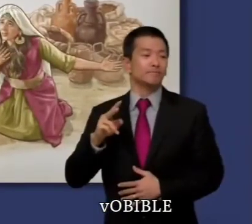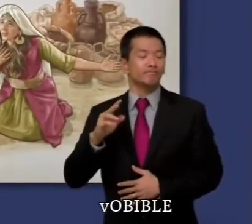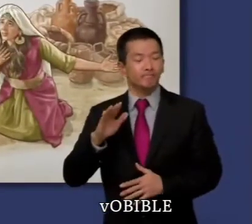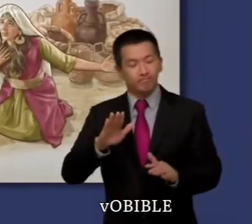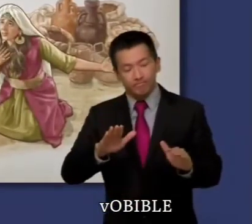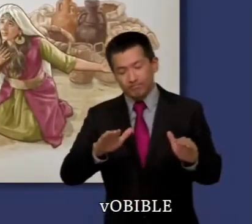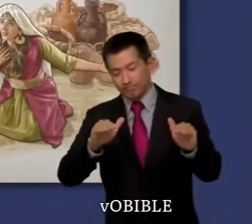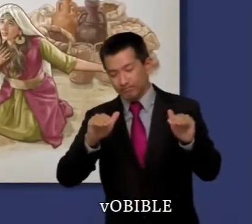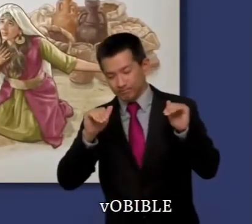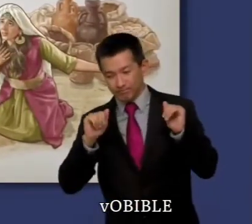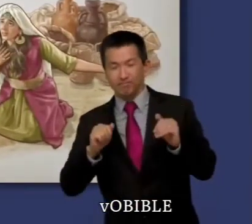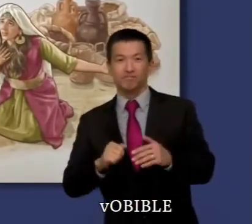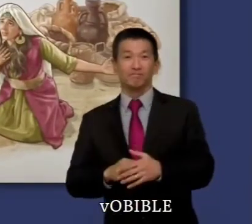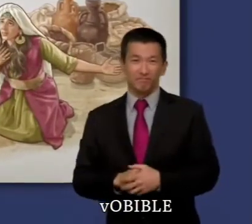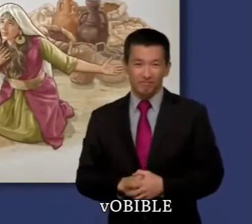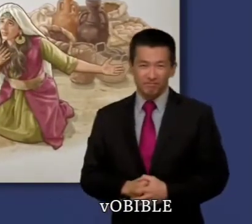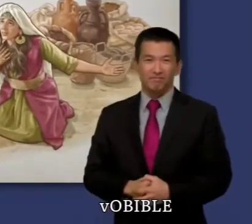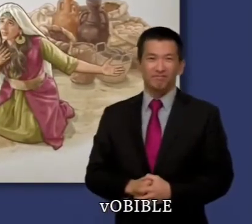Jéhovah a oint.